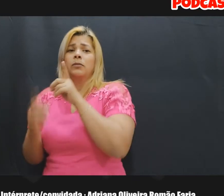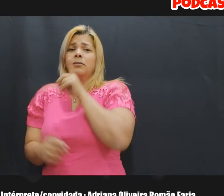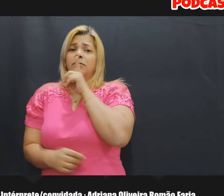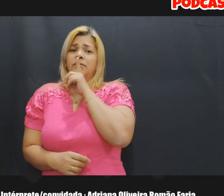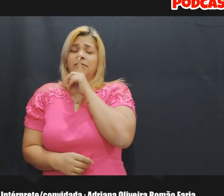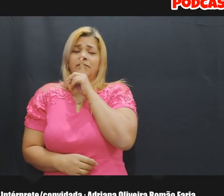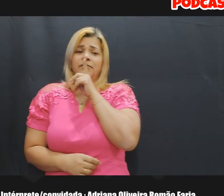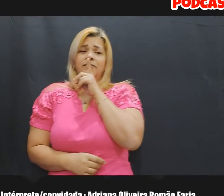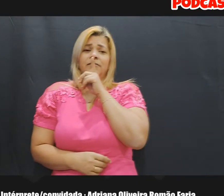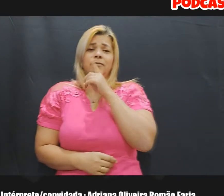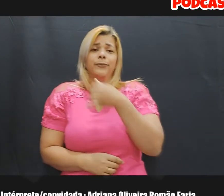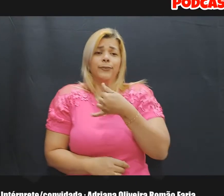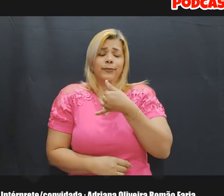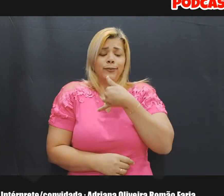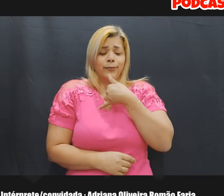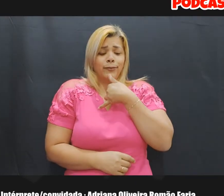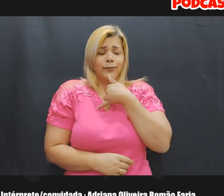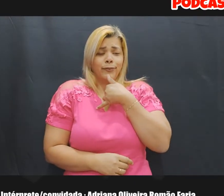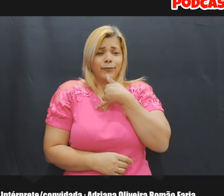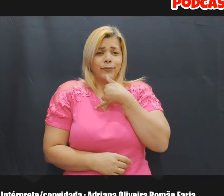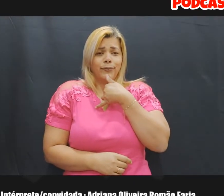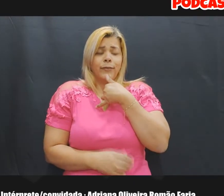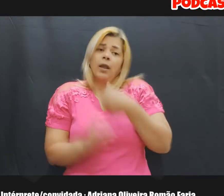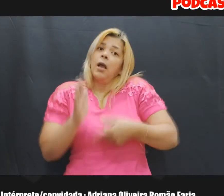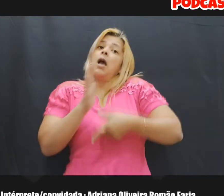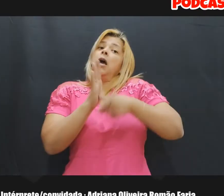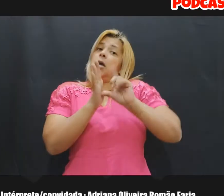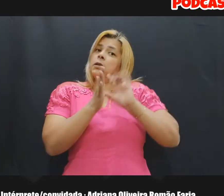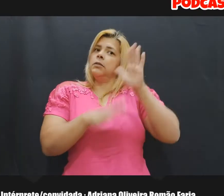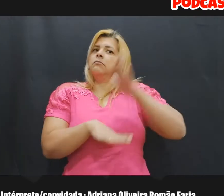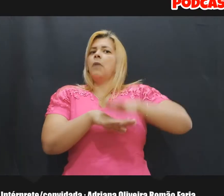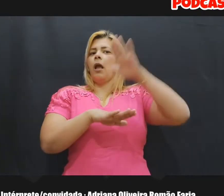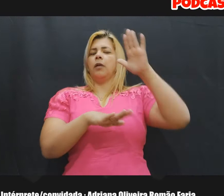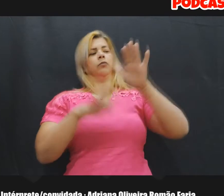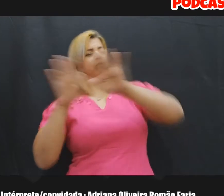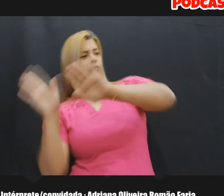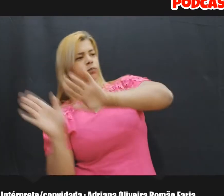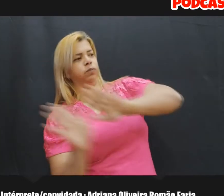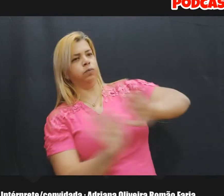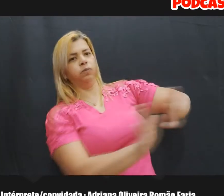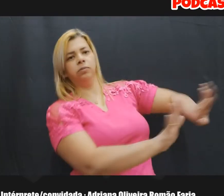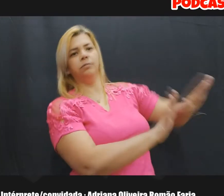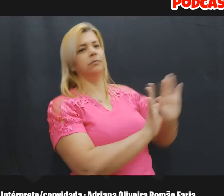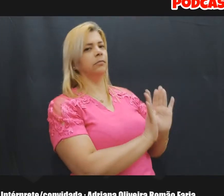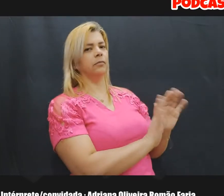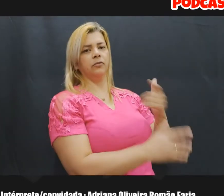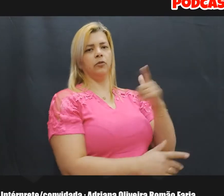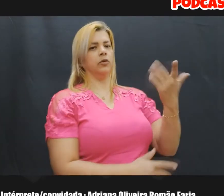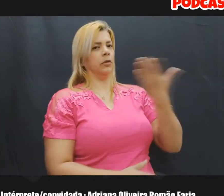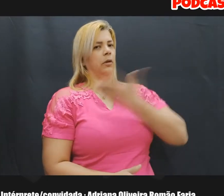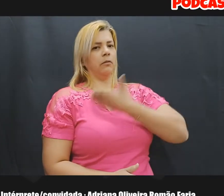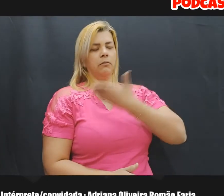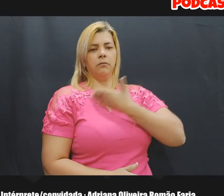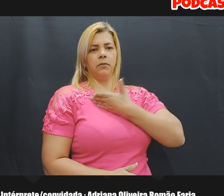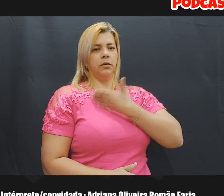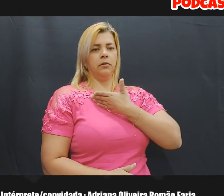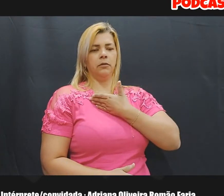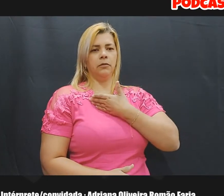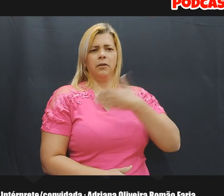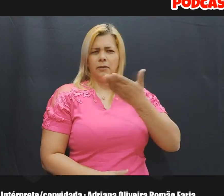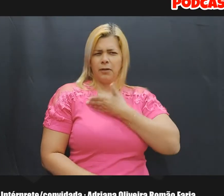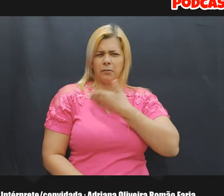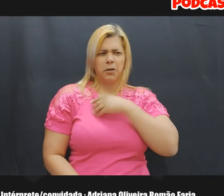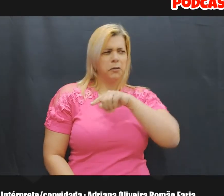sozinhos. Antigamente era mais, porque aí eles eram exclusos mesmo, não tinham amigos, os